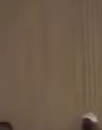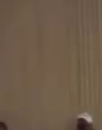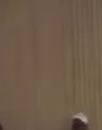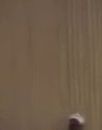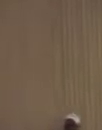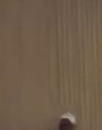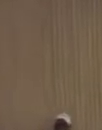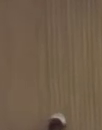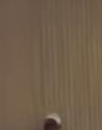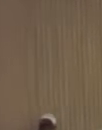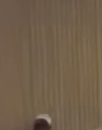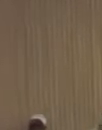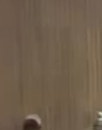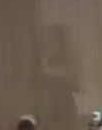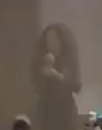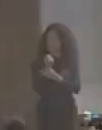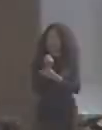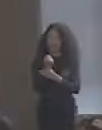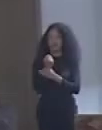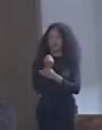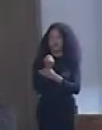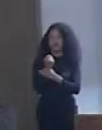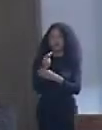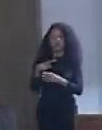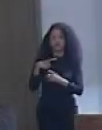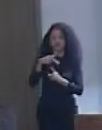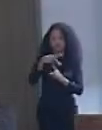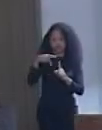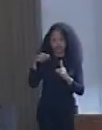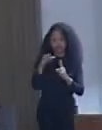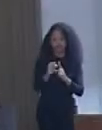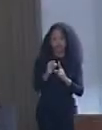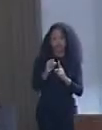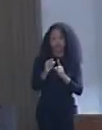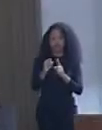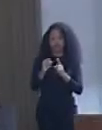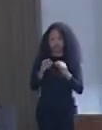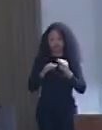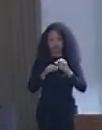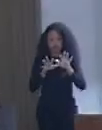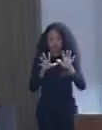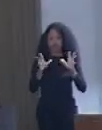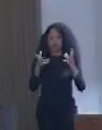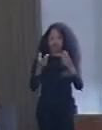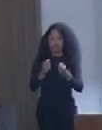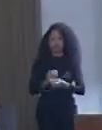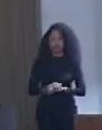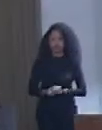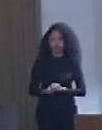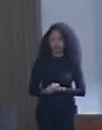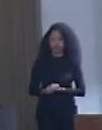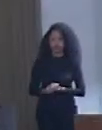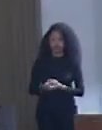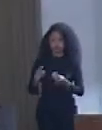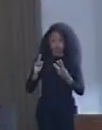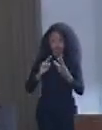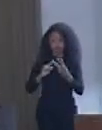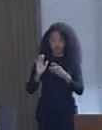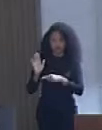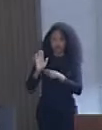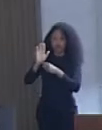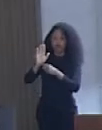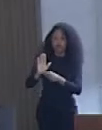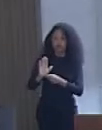para garantir e prover saúde, Previdência Social para o conjunto. A assistência, nós estamos na luta para